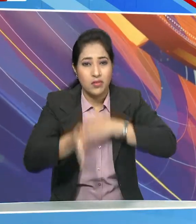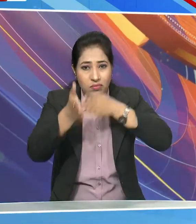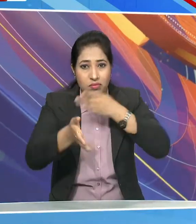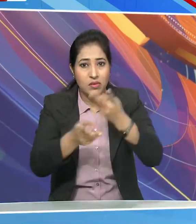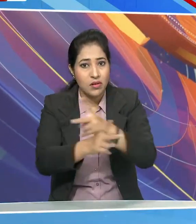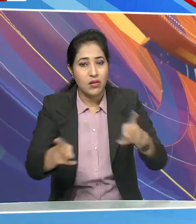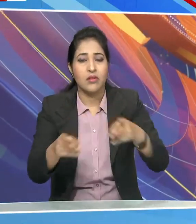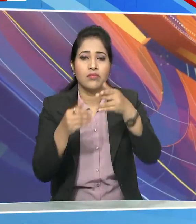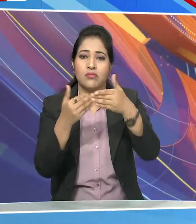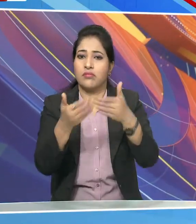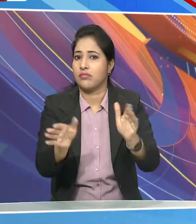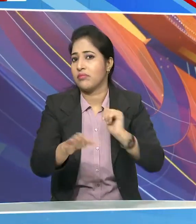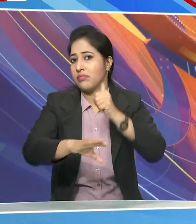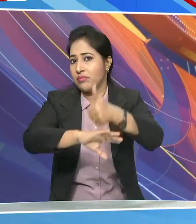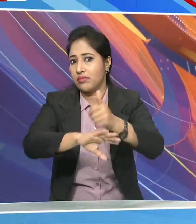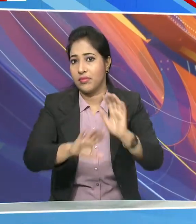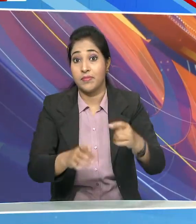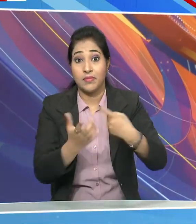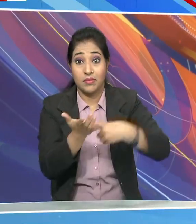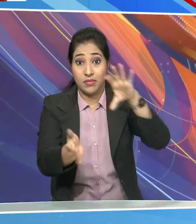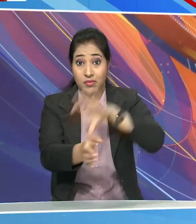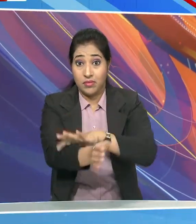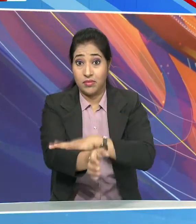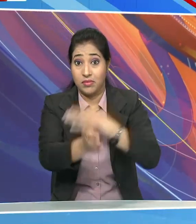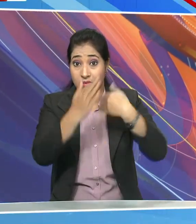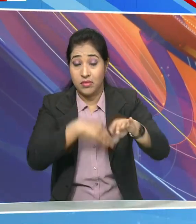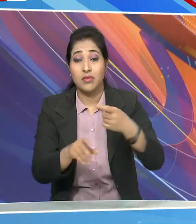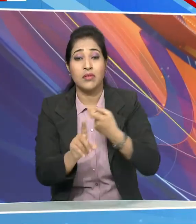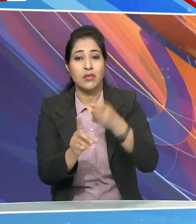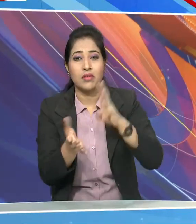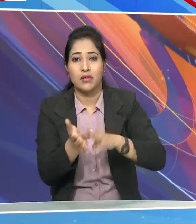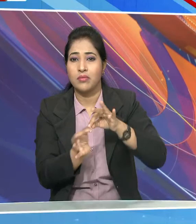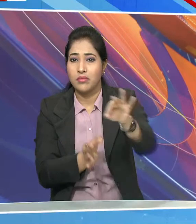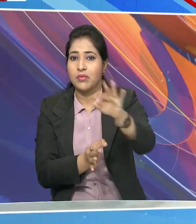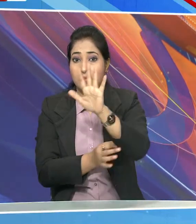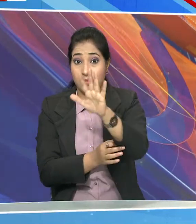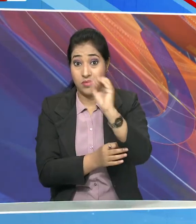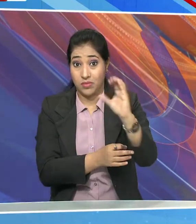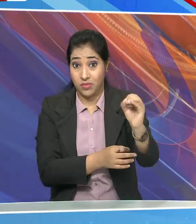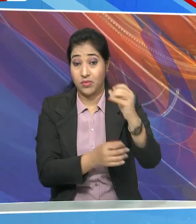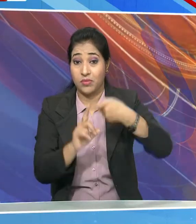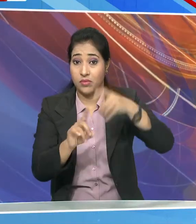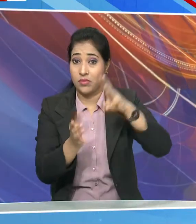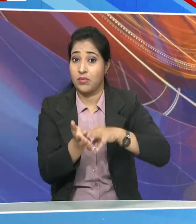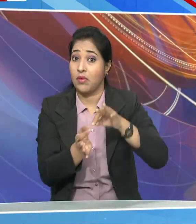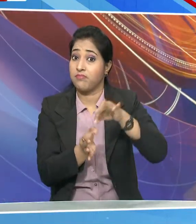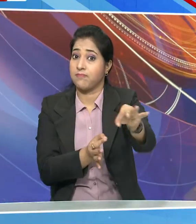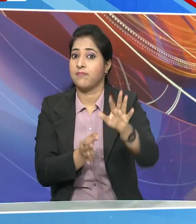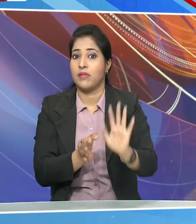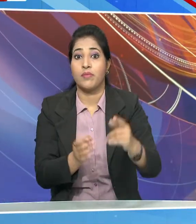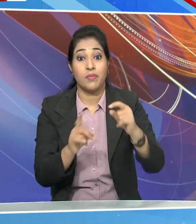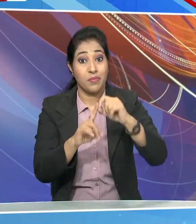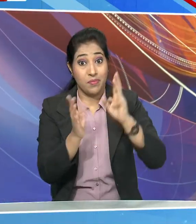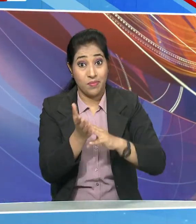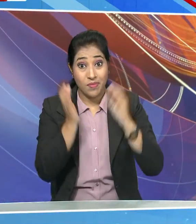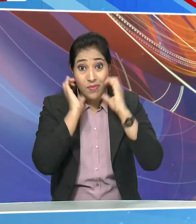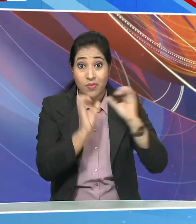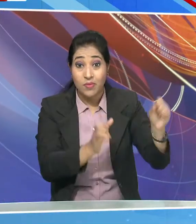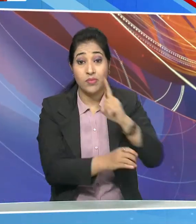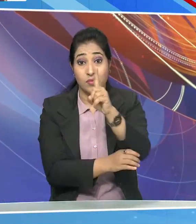लोकार्पण भी शामिल है राजस्थान में इसकी लंबाई 500 किमी की है इसके साथ ही पीएम